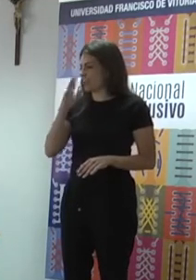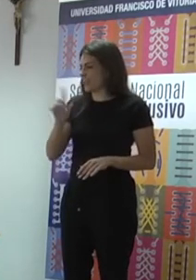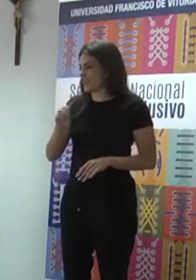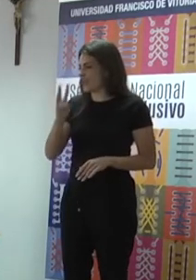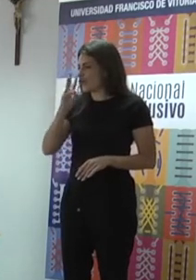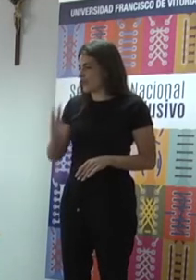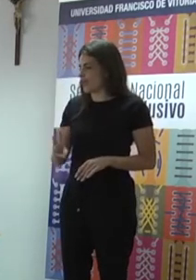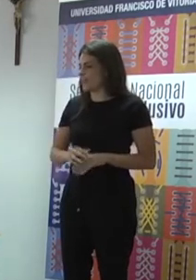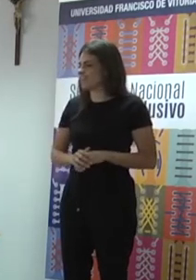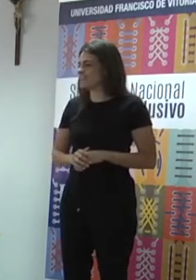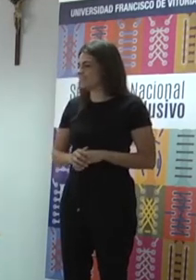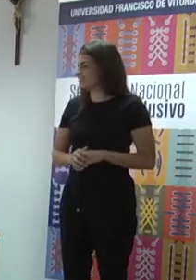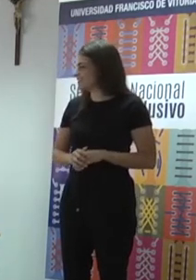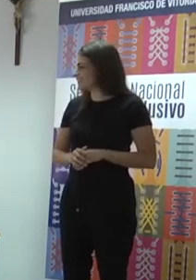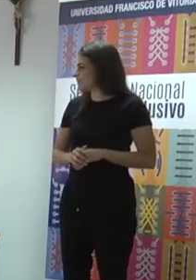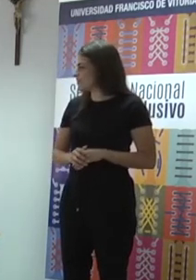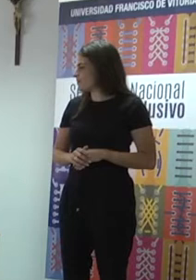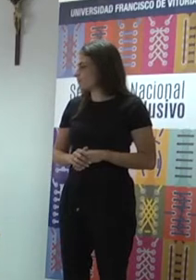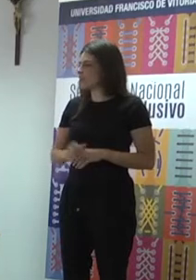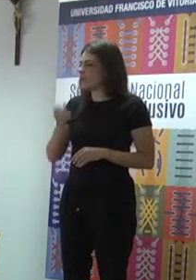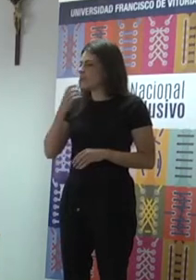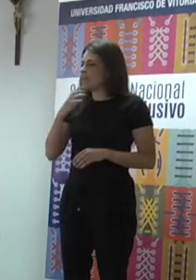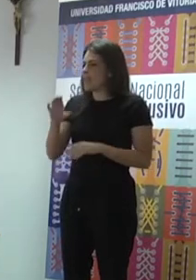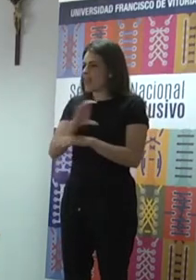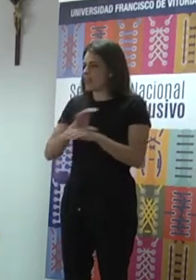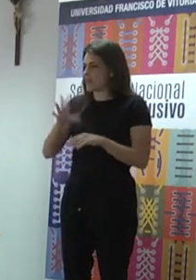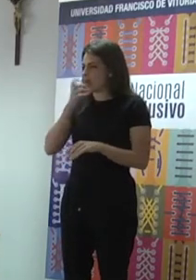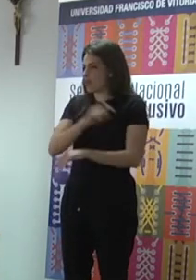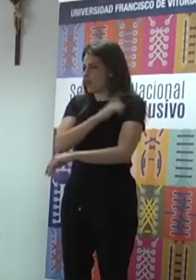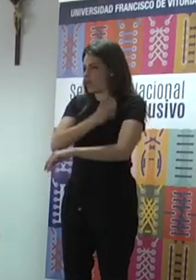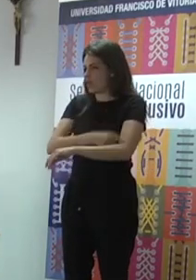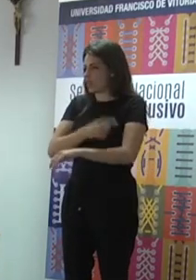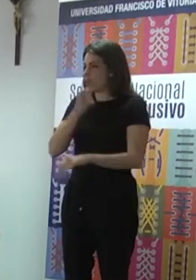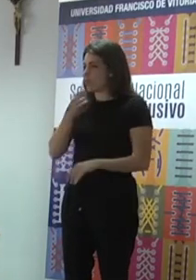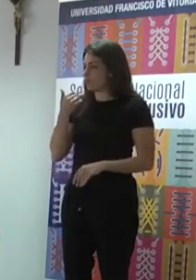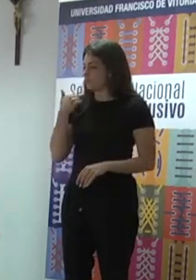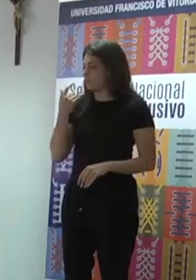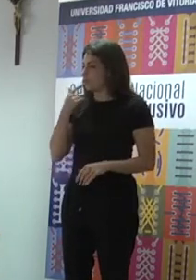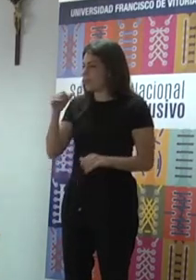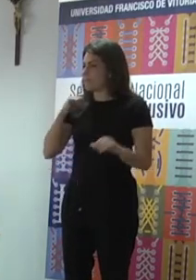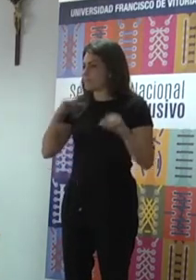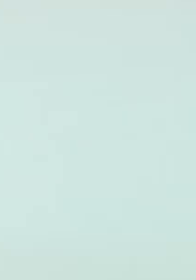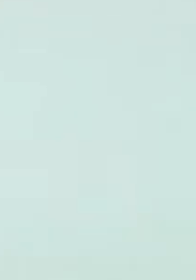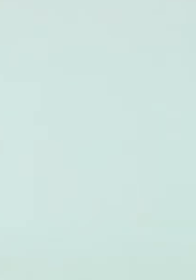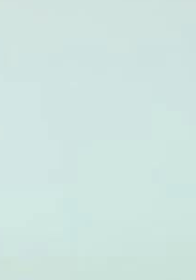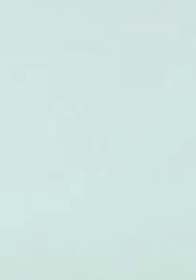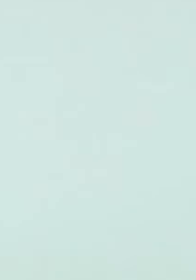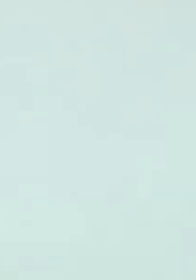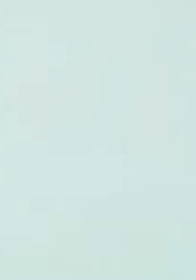graduado, egresado en Ciencias de la Actividad Física y del Deporte. Estuve aquí, como ha dicho Javi, también haciendo el máster de profesorado.